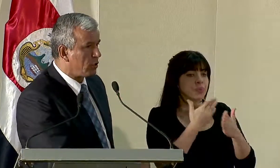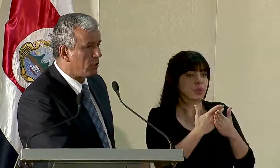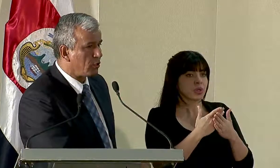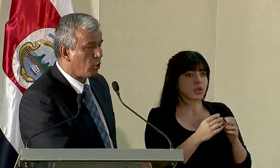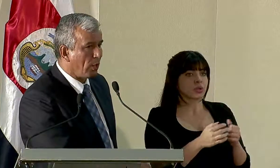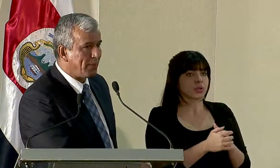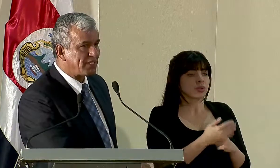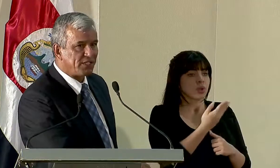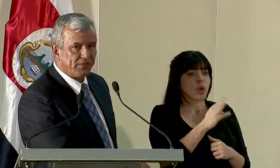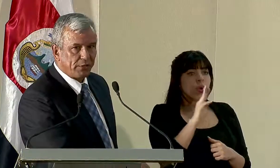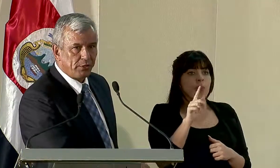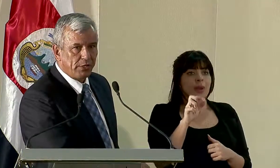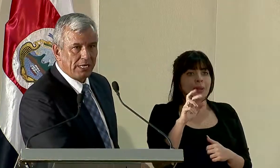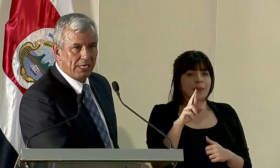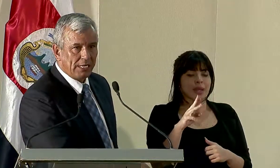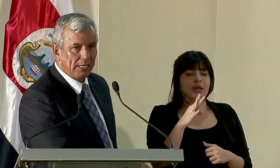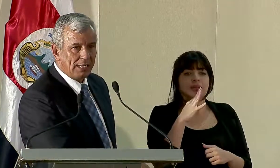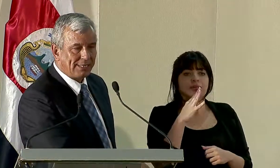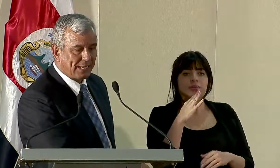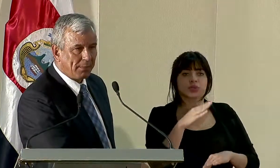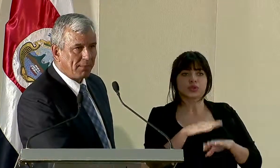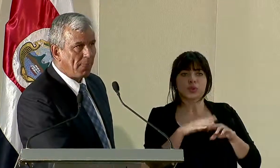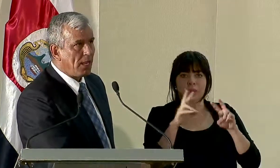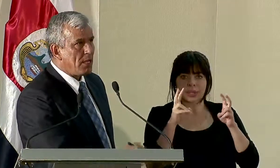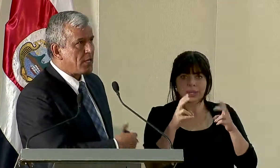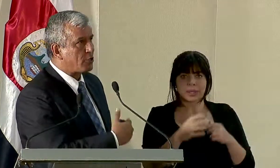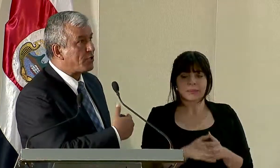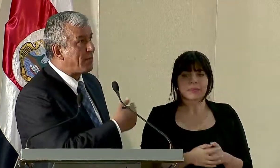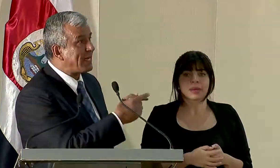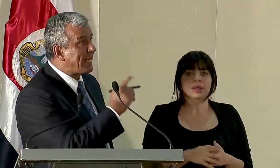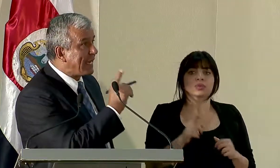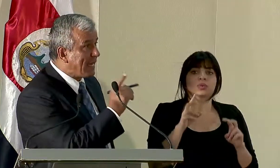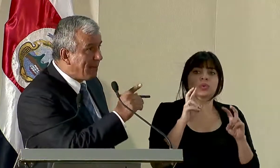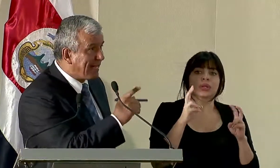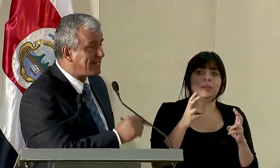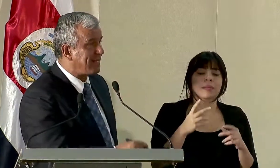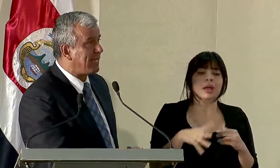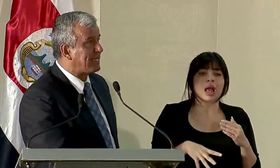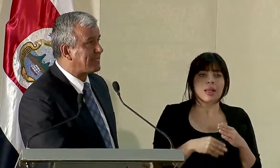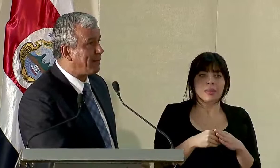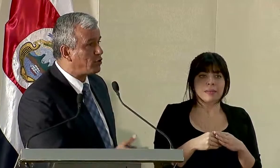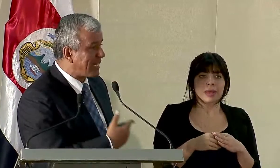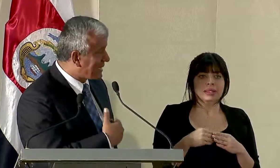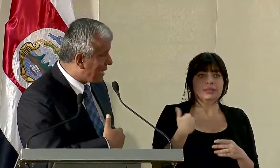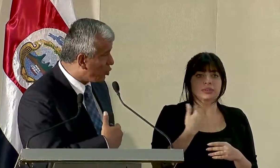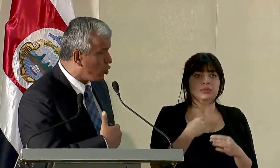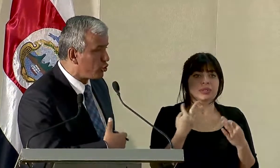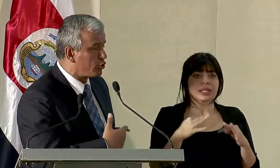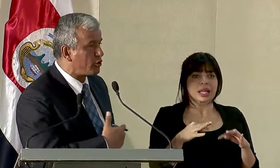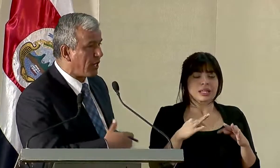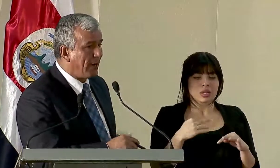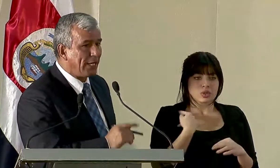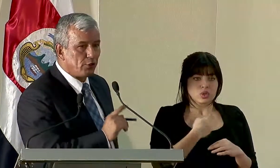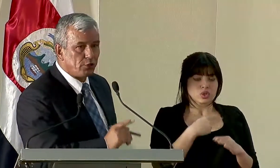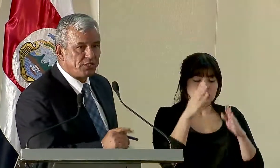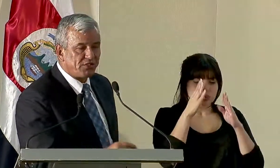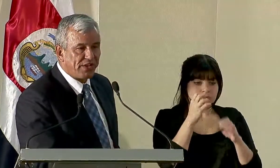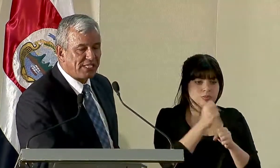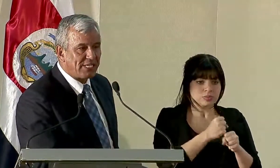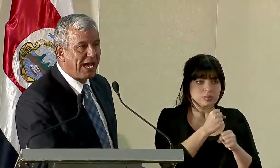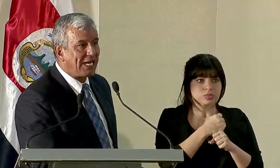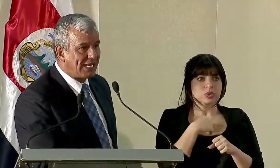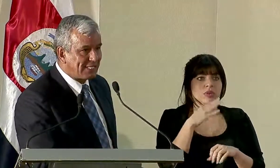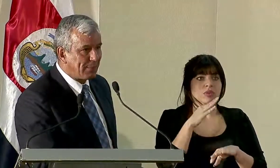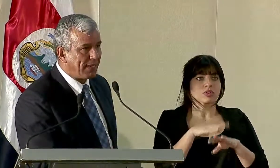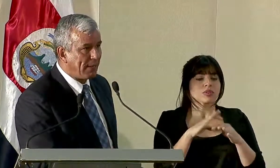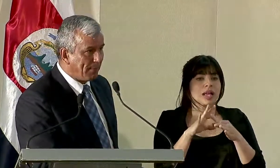don Welmer se refirió al tema, y es un tema que además estamos tratando nosotros, trabajando, yo hice